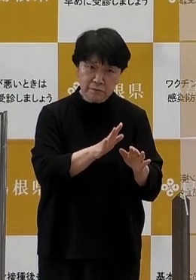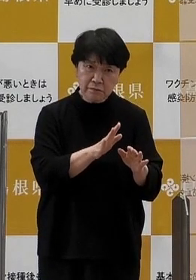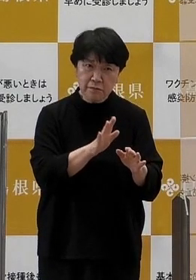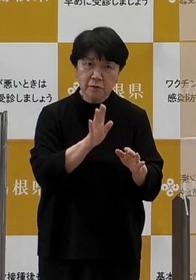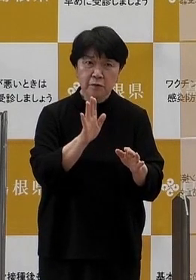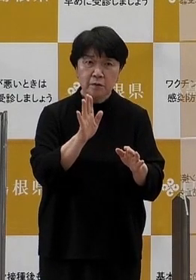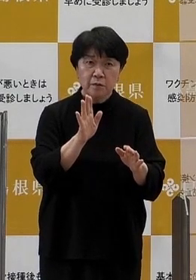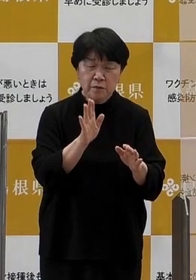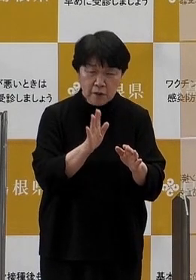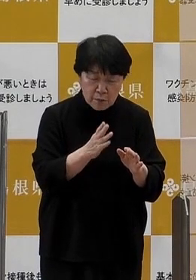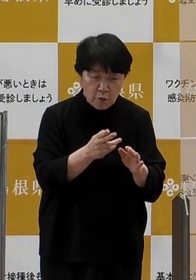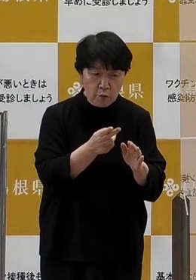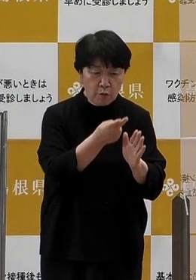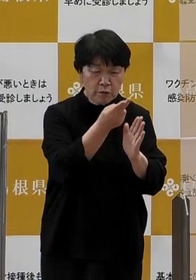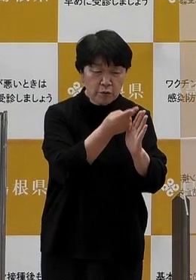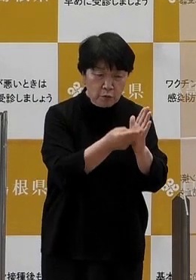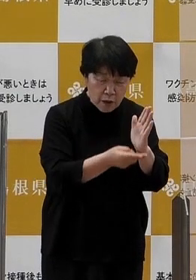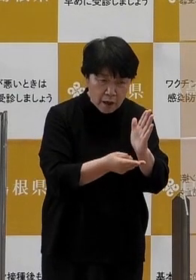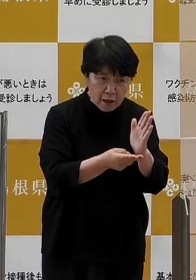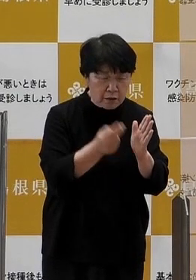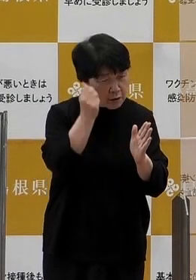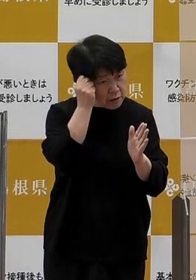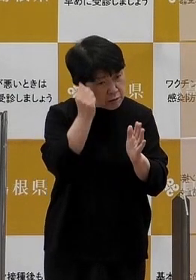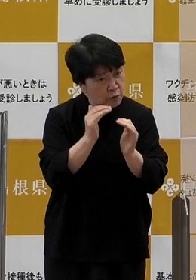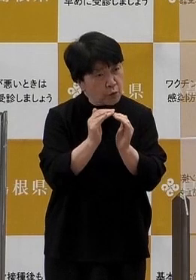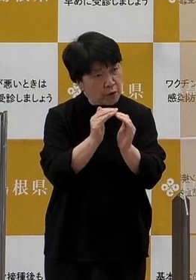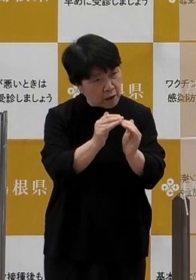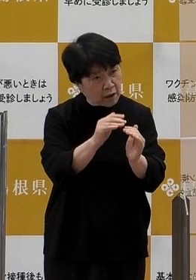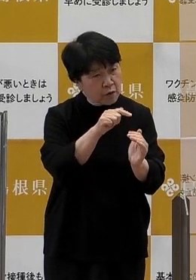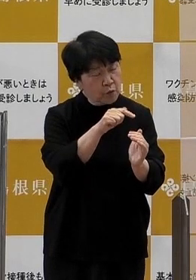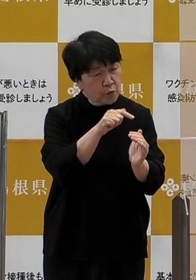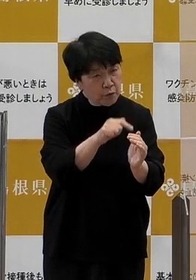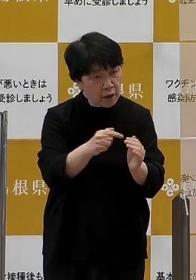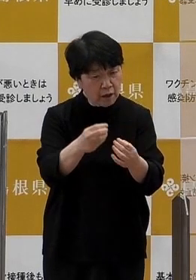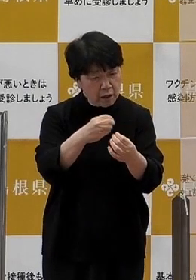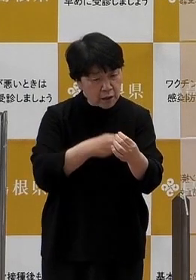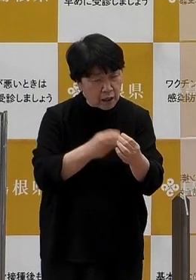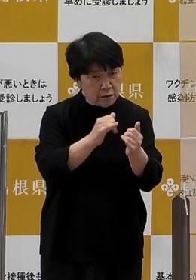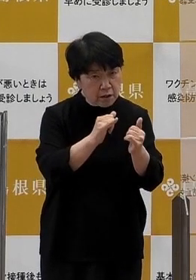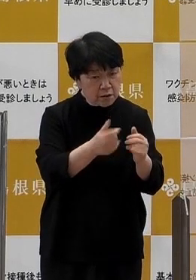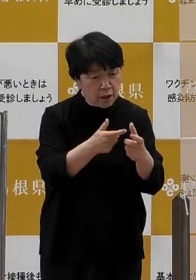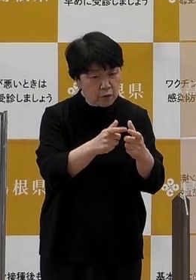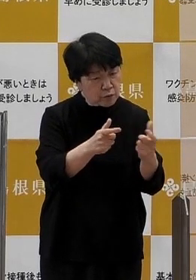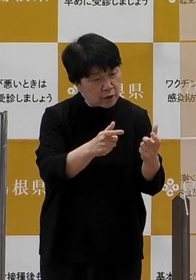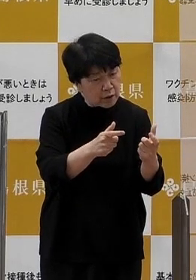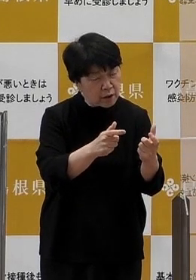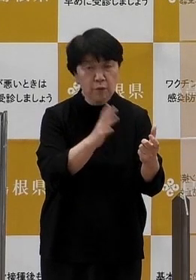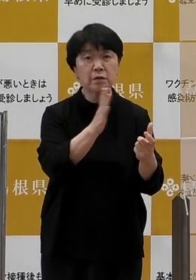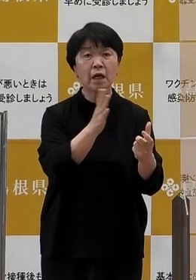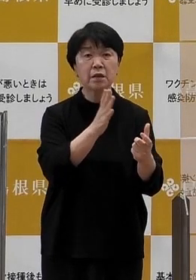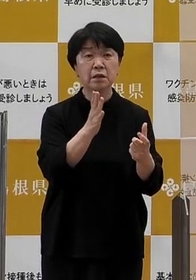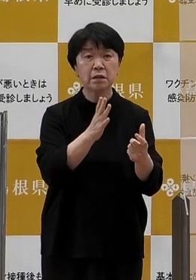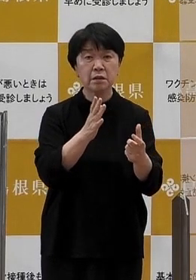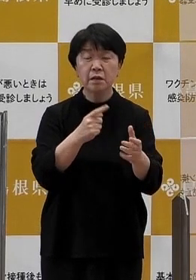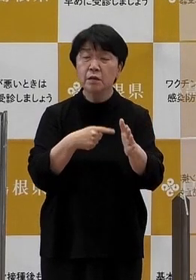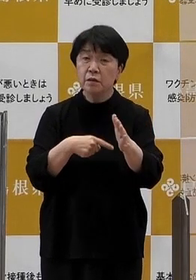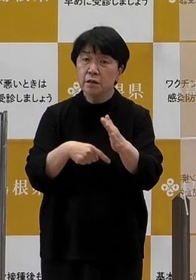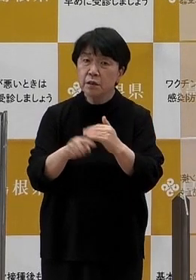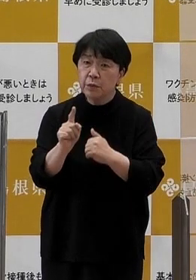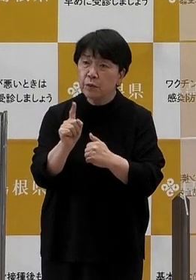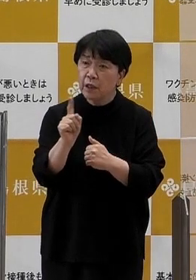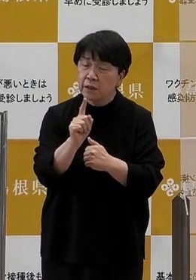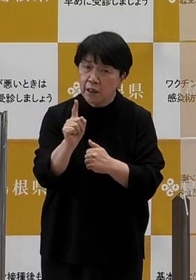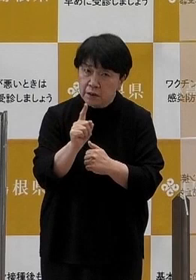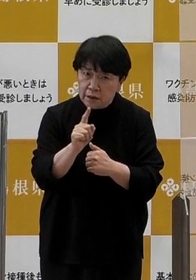絡むところで の感染拡大というものは確認されておりません。これなぜかというと、当然旅館ホテ